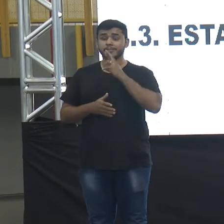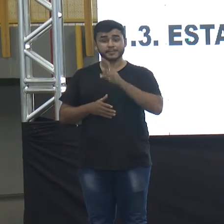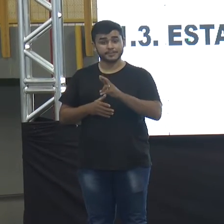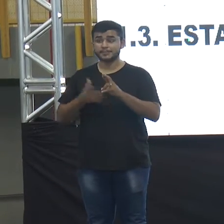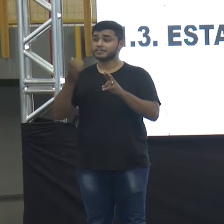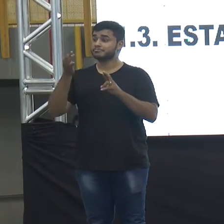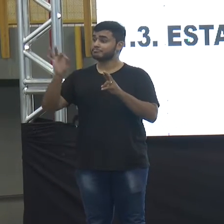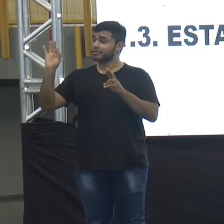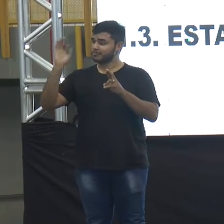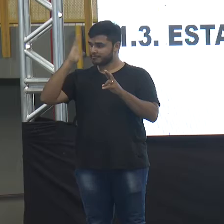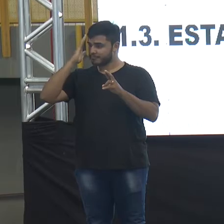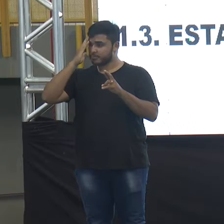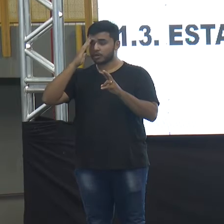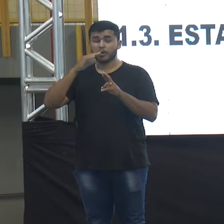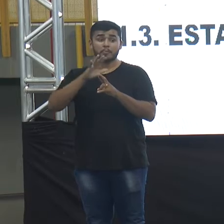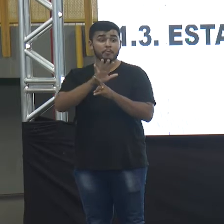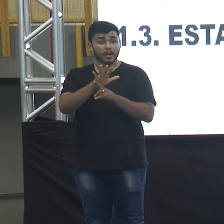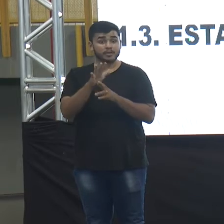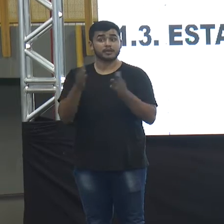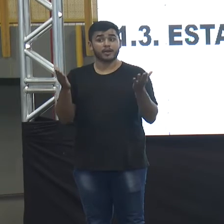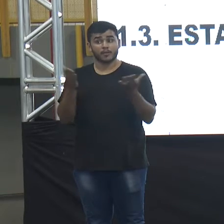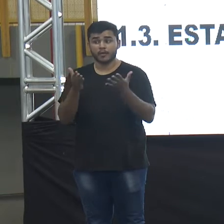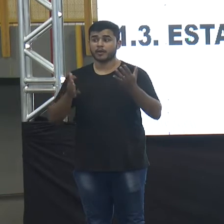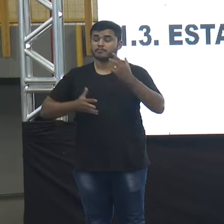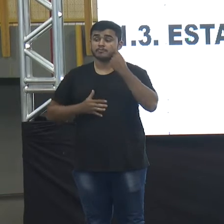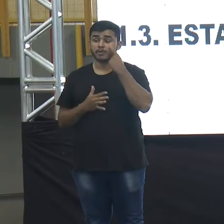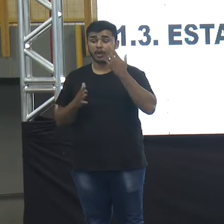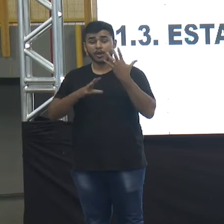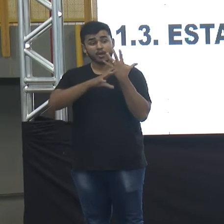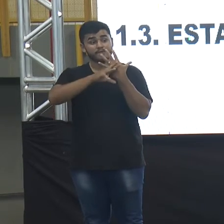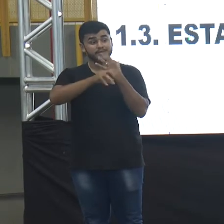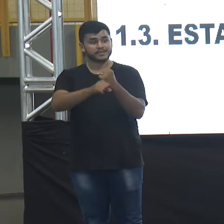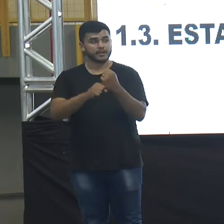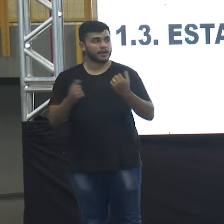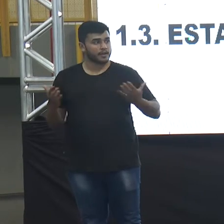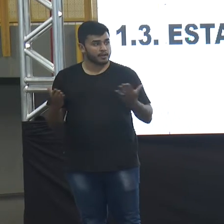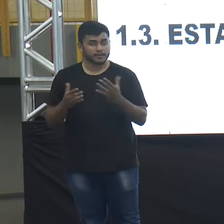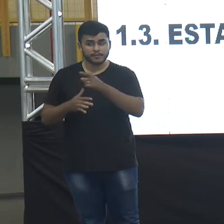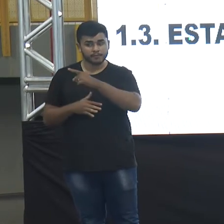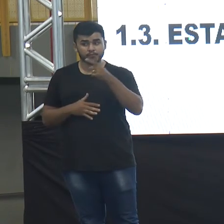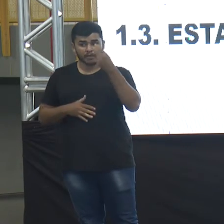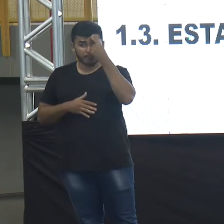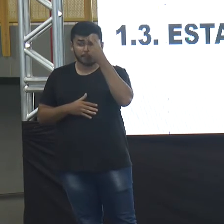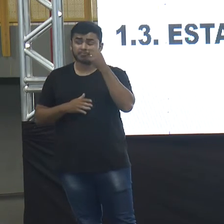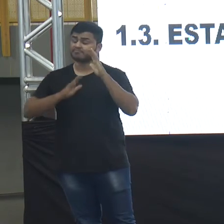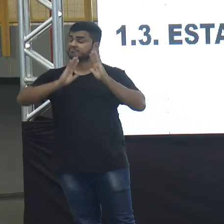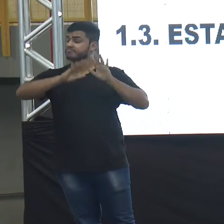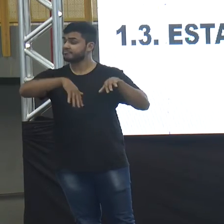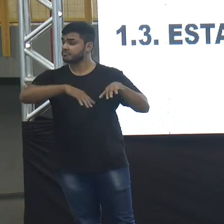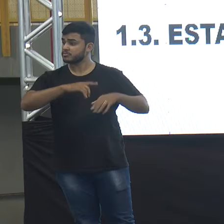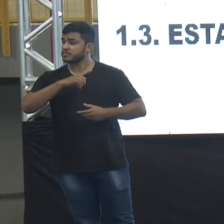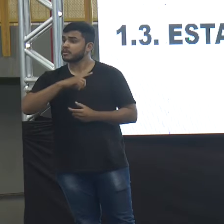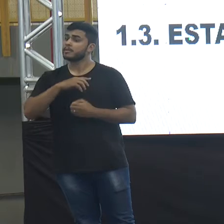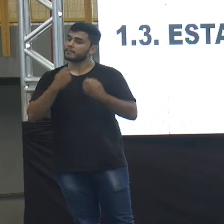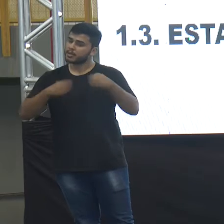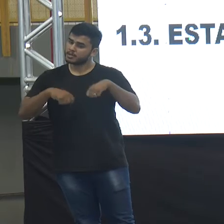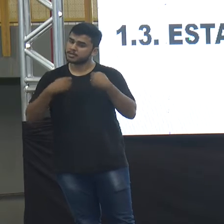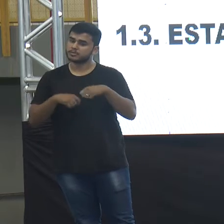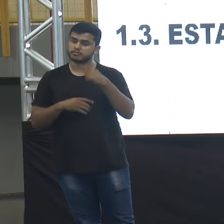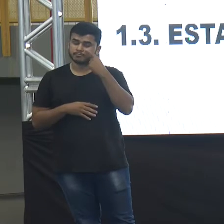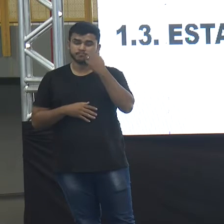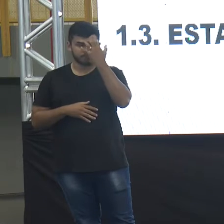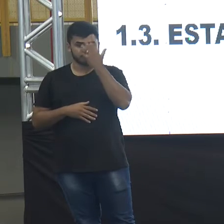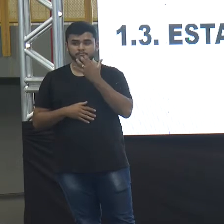Você não pode, nesse processo de revisão, você não pode deixar de fazer essa